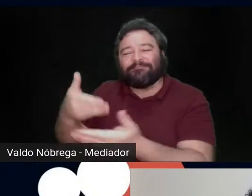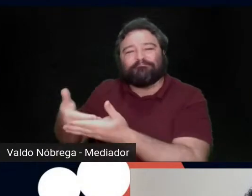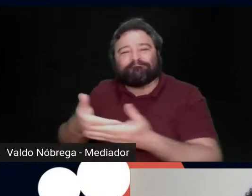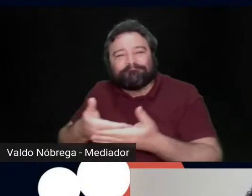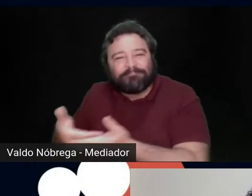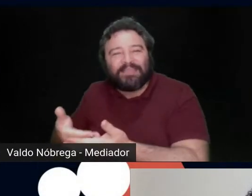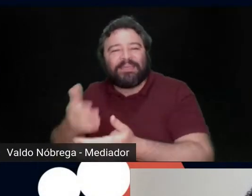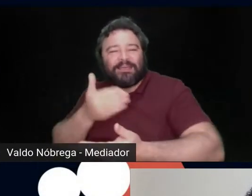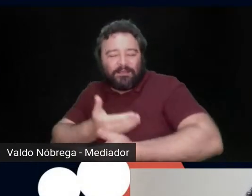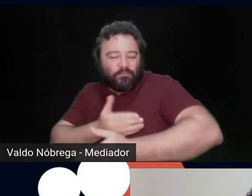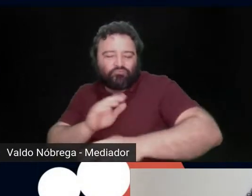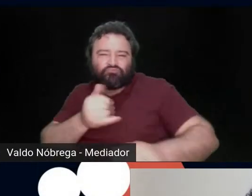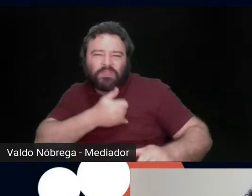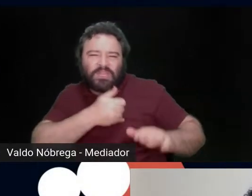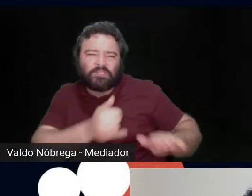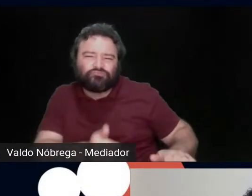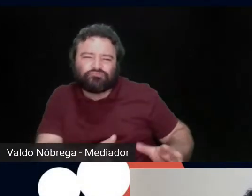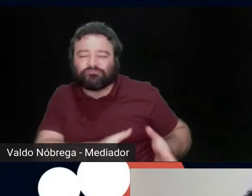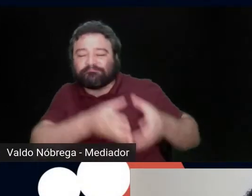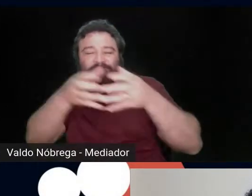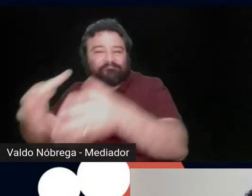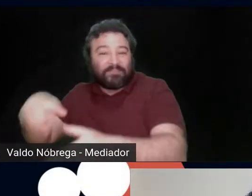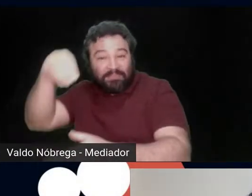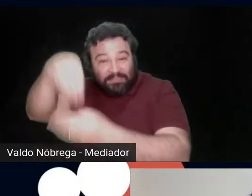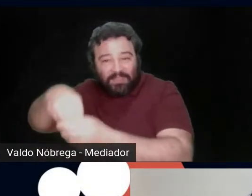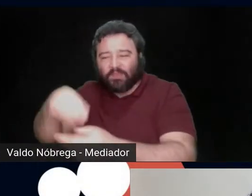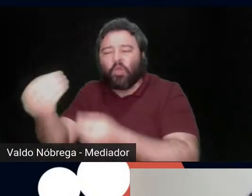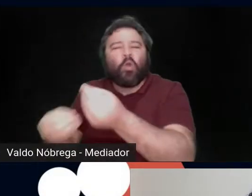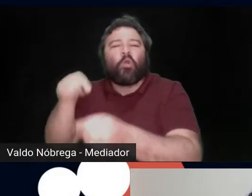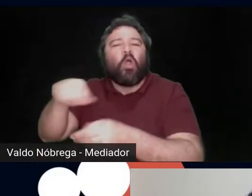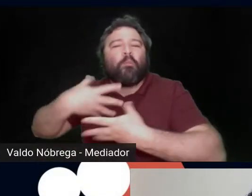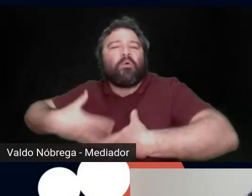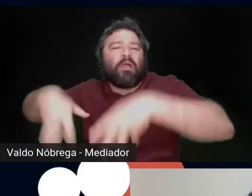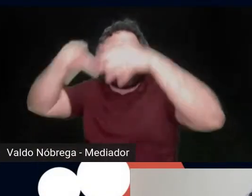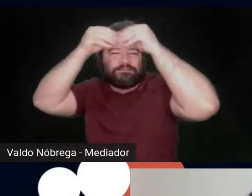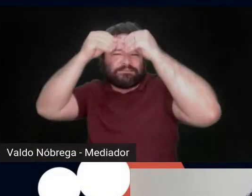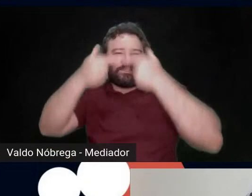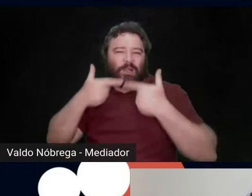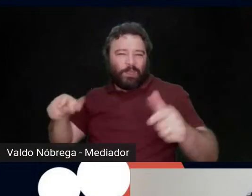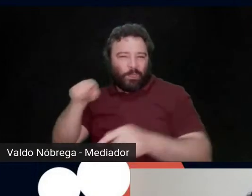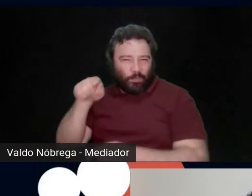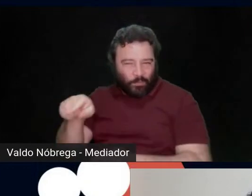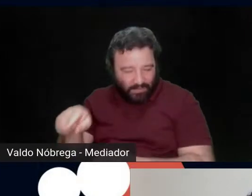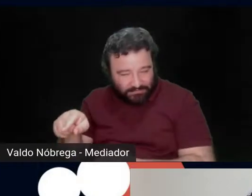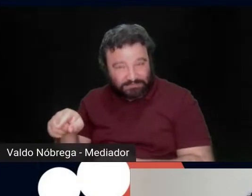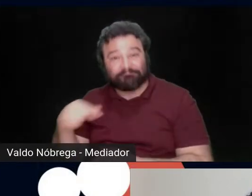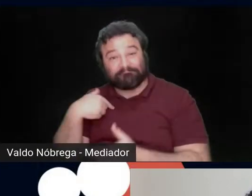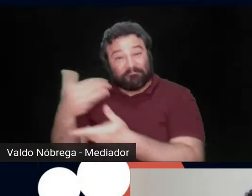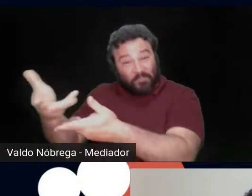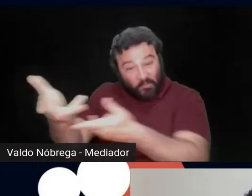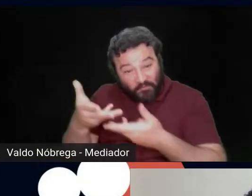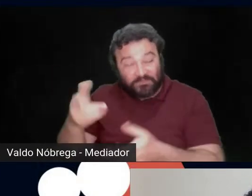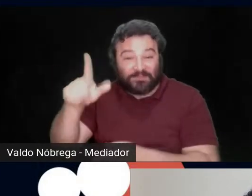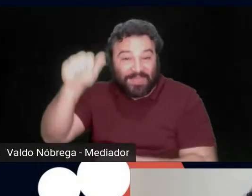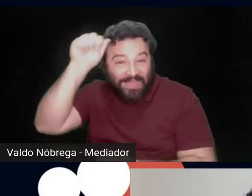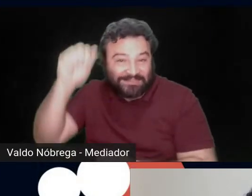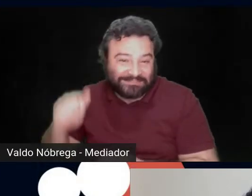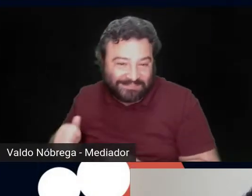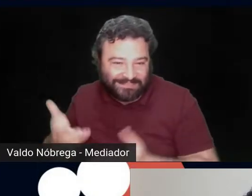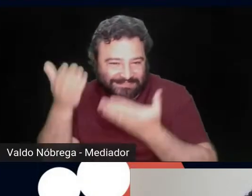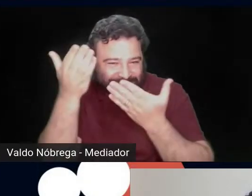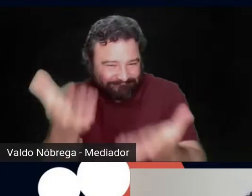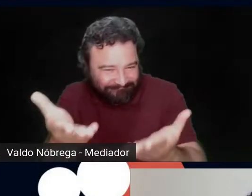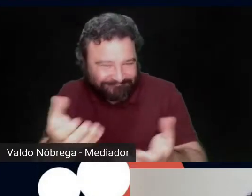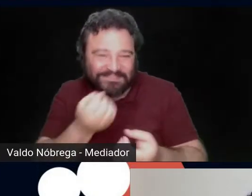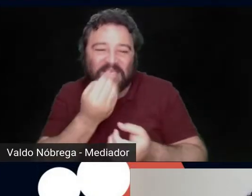surdas, principalmente no âmbito das creches. Quando um bebê surdo precisa ter o